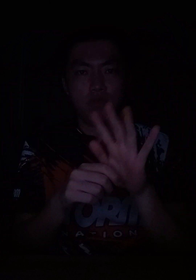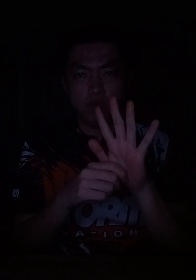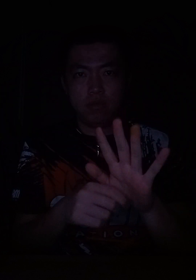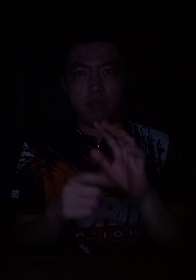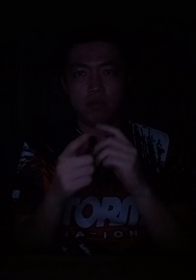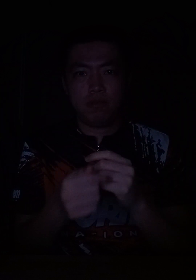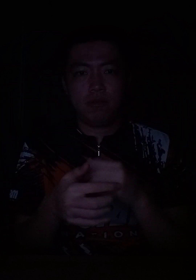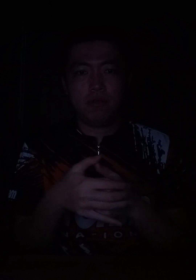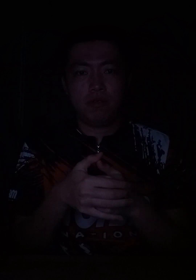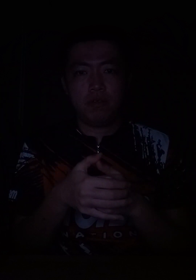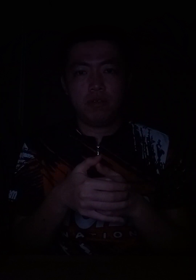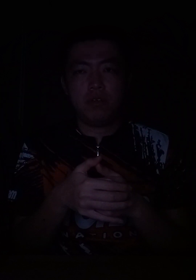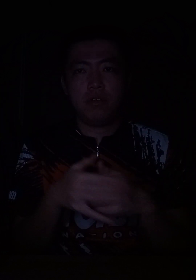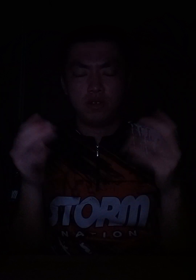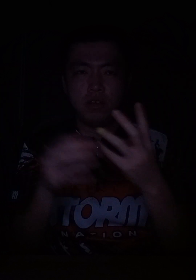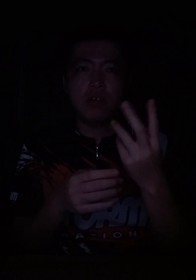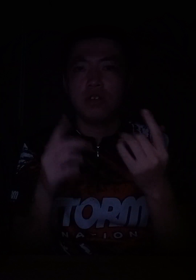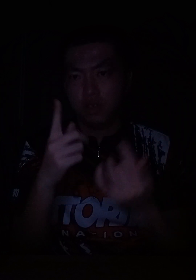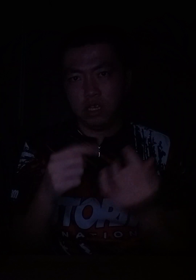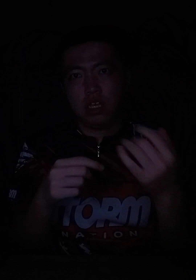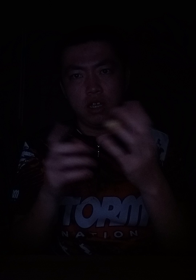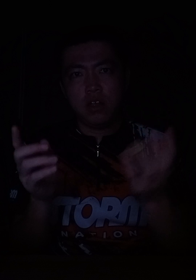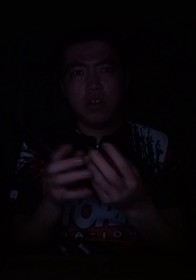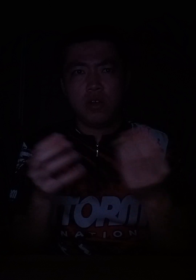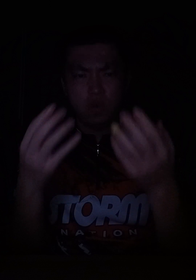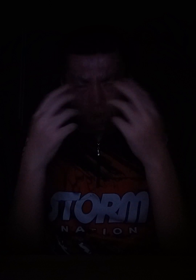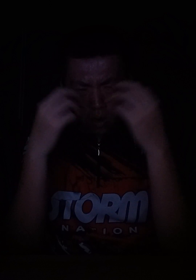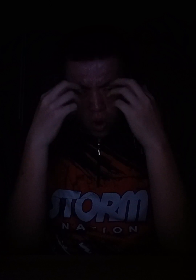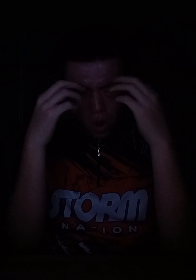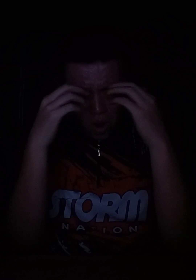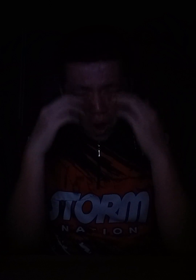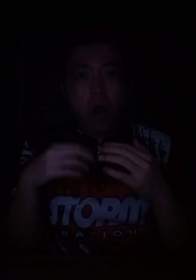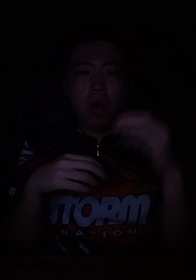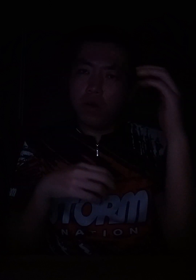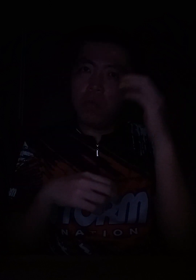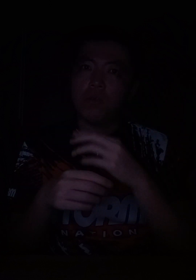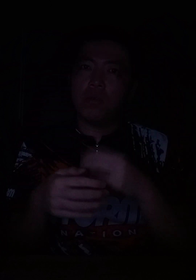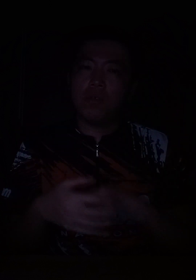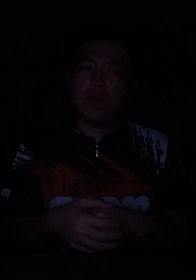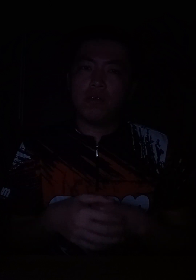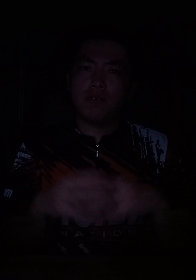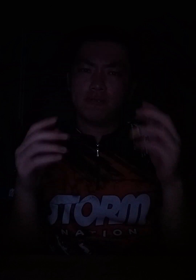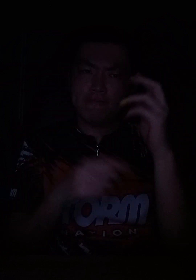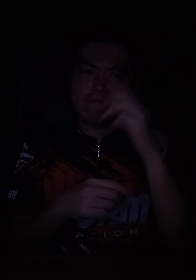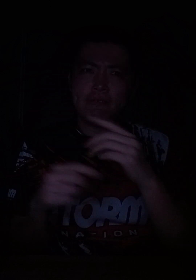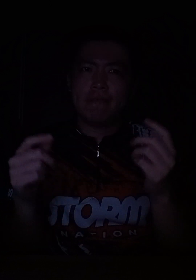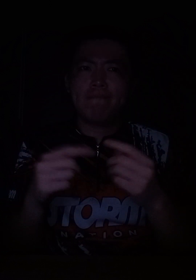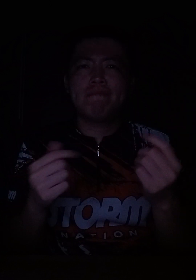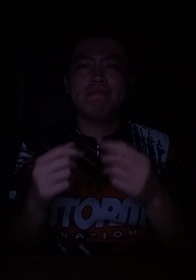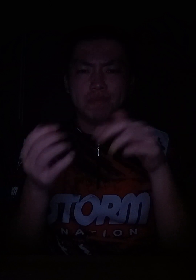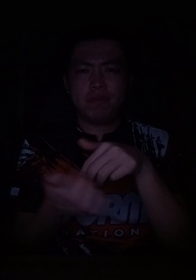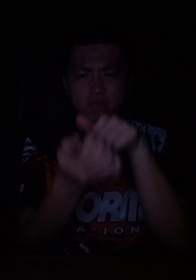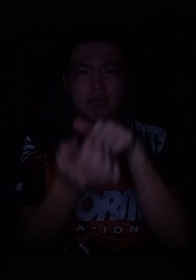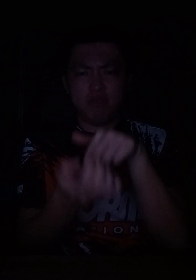복구됐습니다. 470여 가구가 폭염 속에서 불편을 겪었고 주민 8명은 엘리베이터에